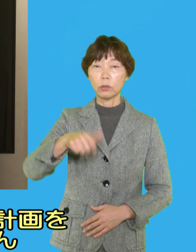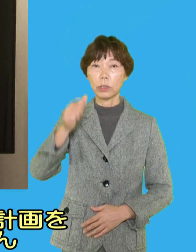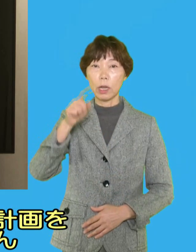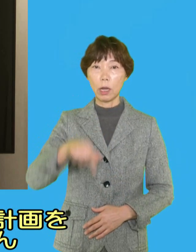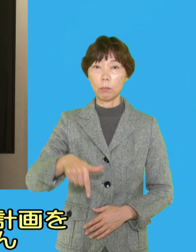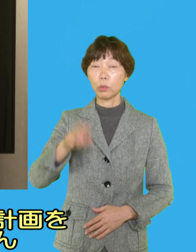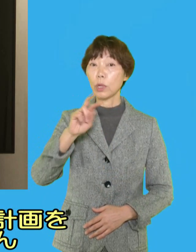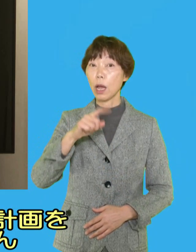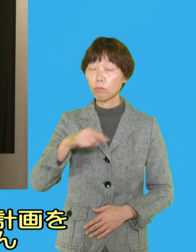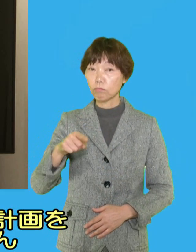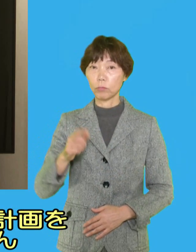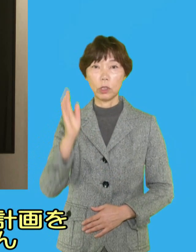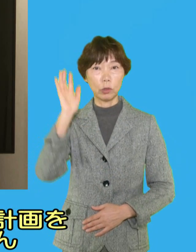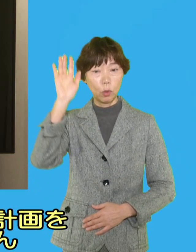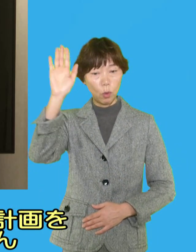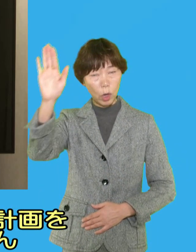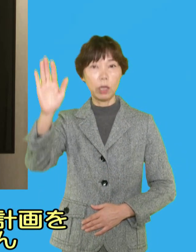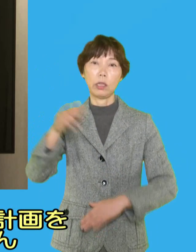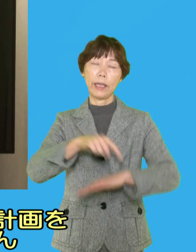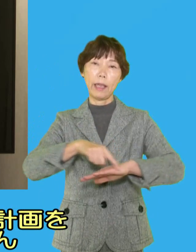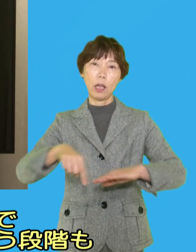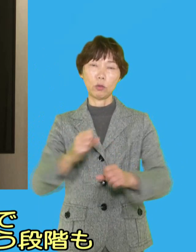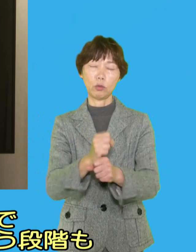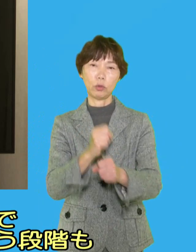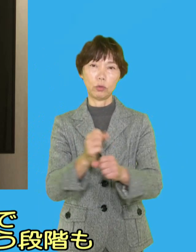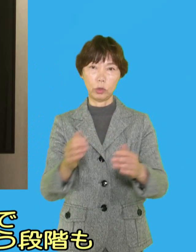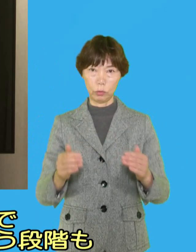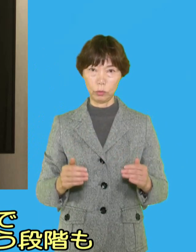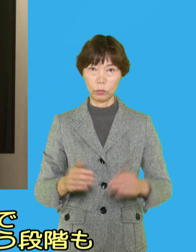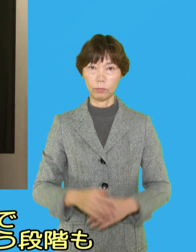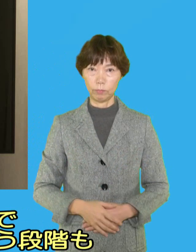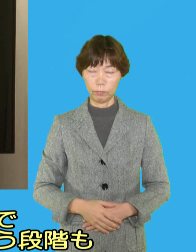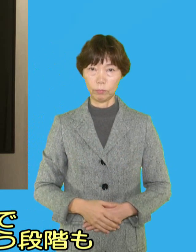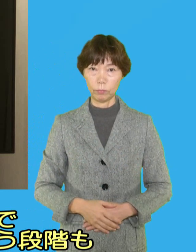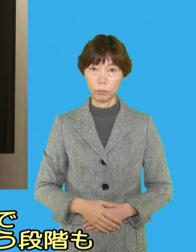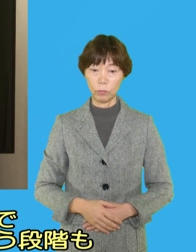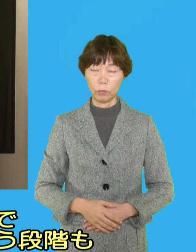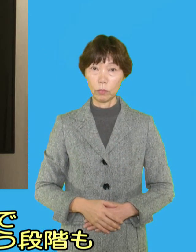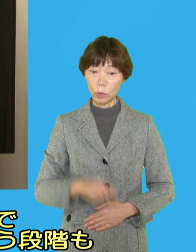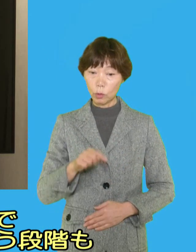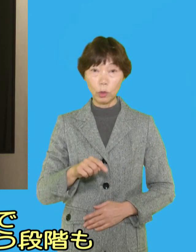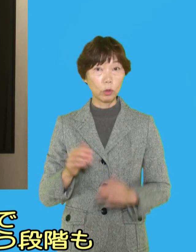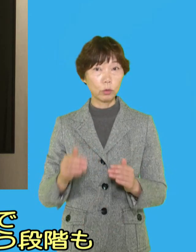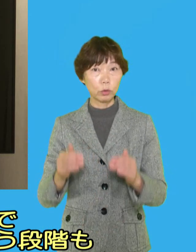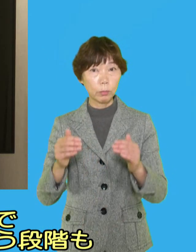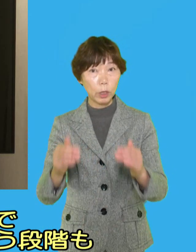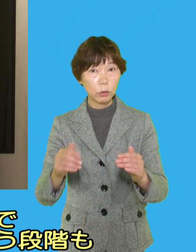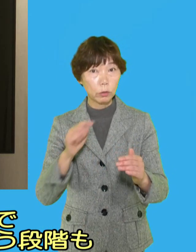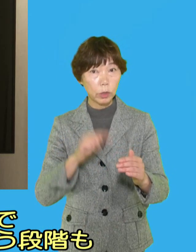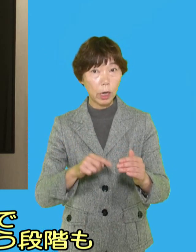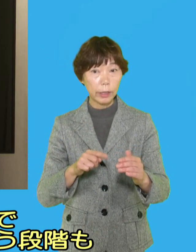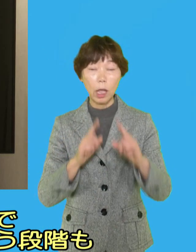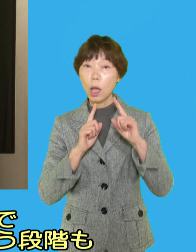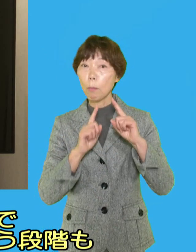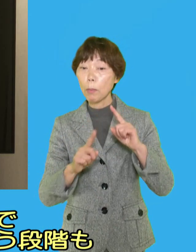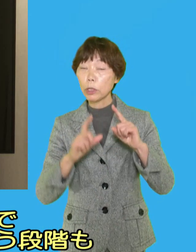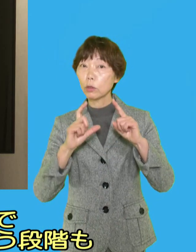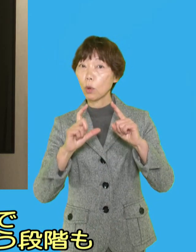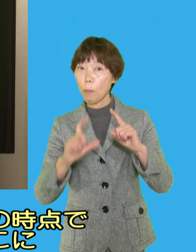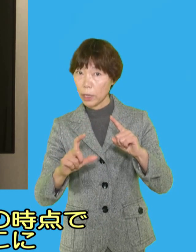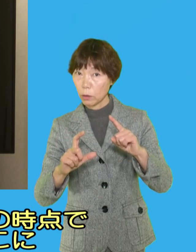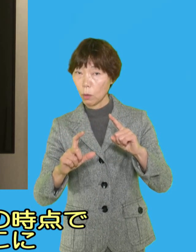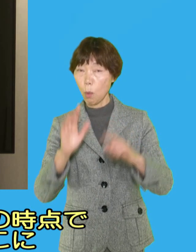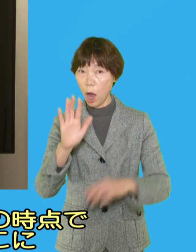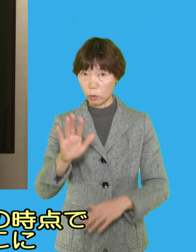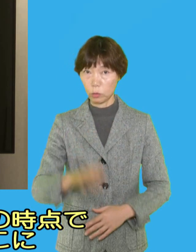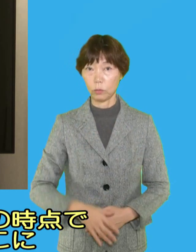将来計画ということに載せていかなくてはいけません。まあ、その計画を進めていく中でですね、パブリックコメントという段階